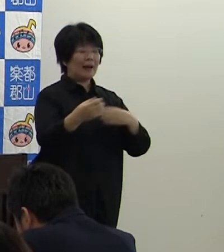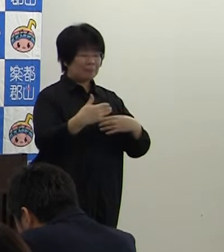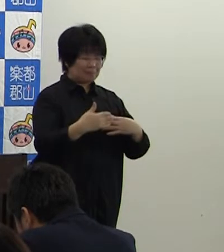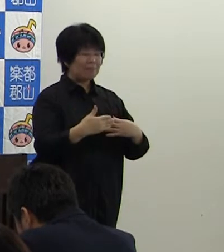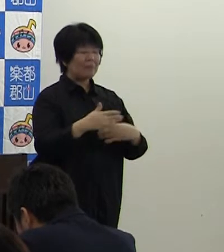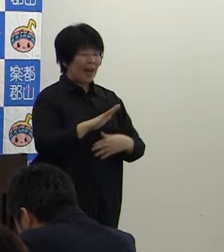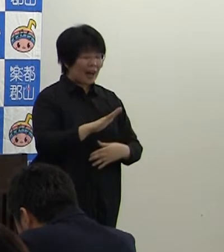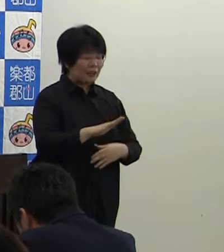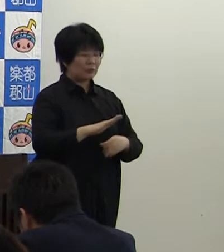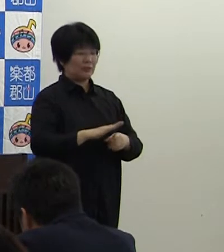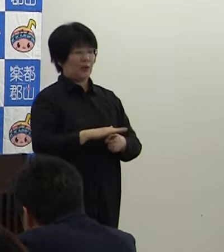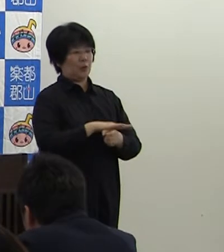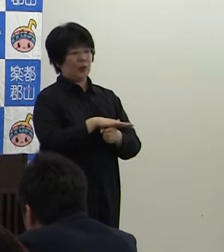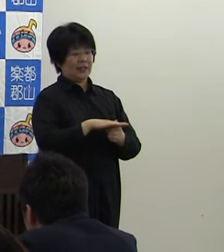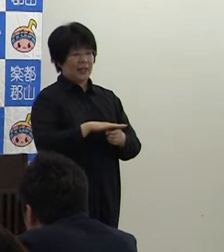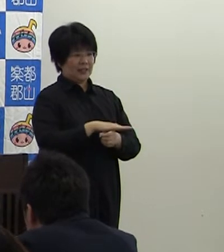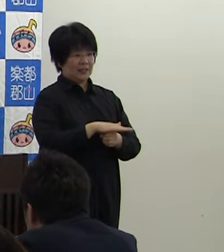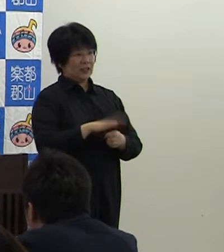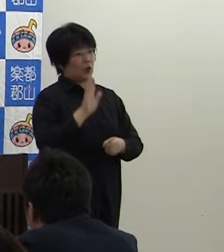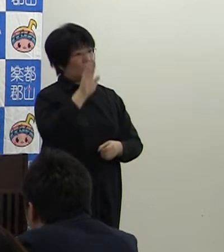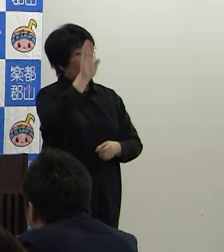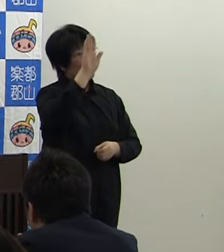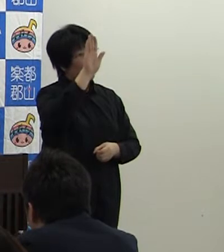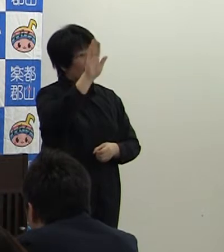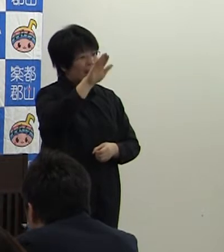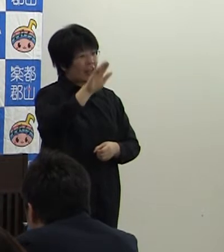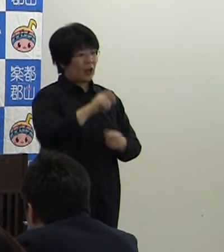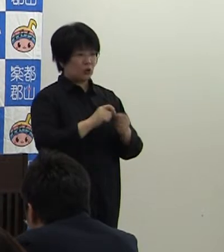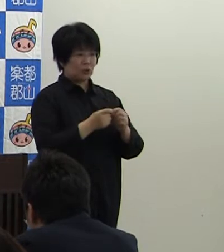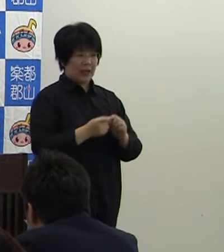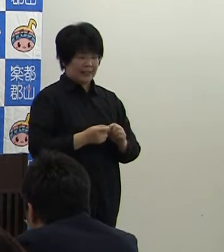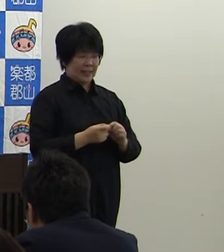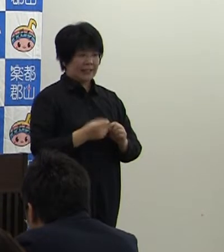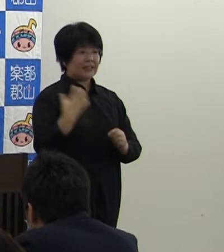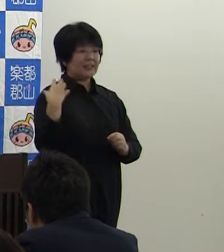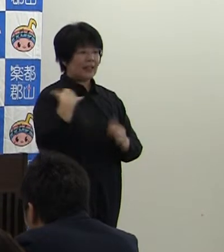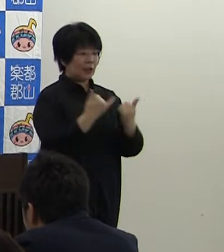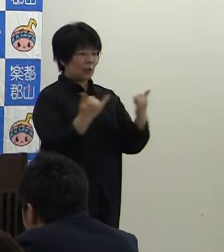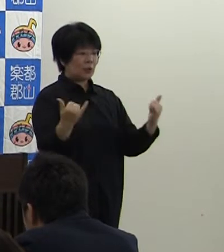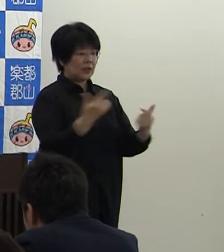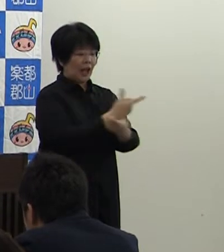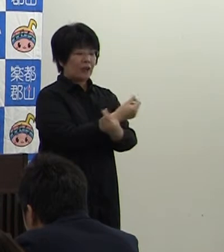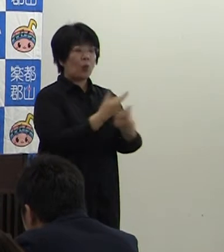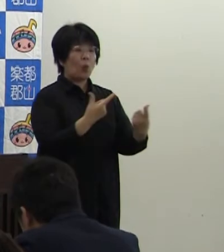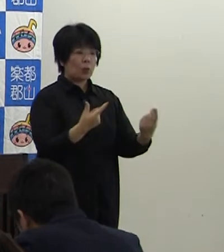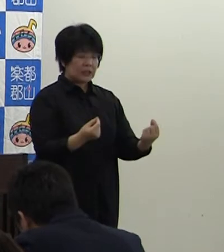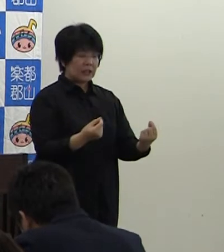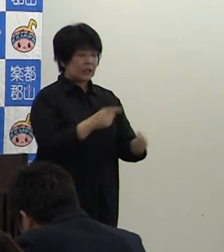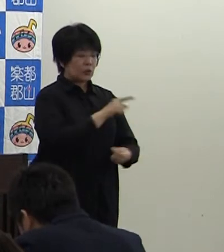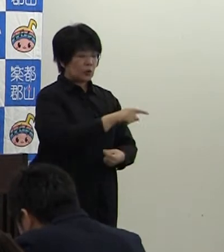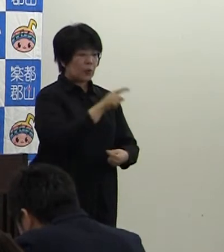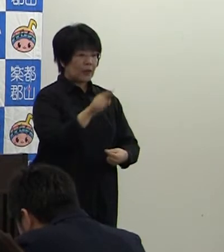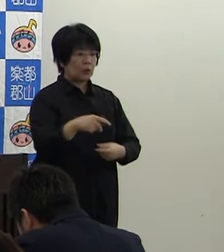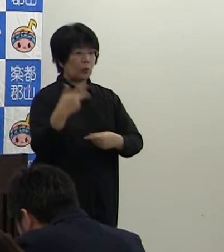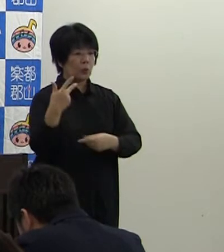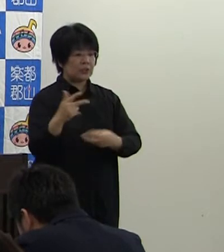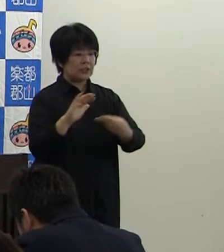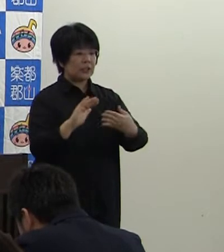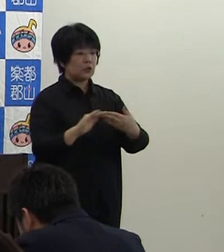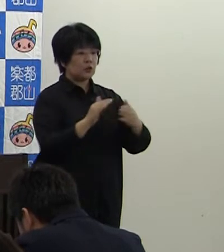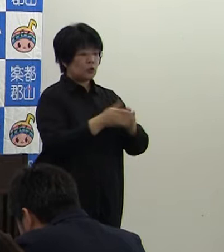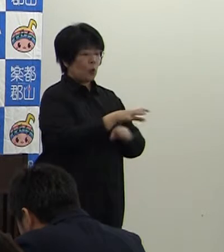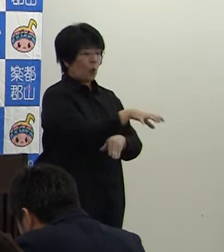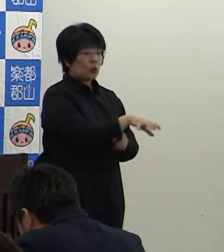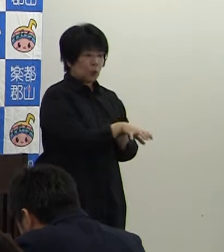、これから率直にですね、この担当者同士でそれぞれの町が市がどういうこと